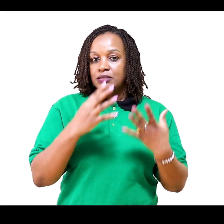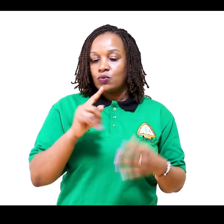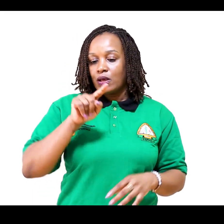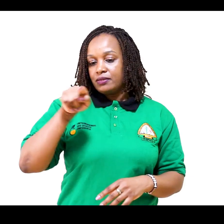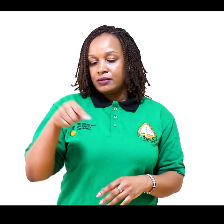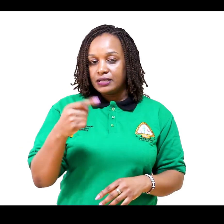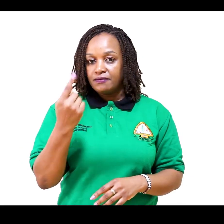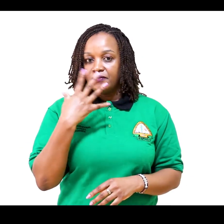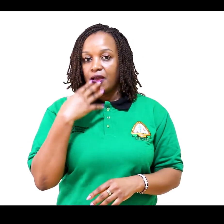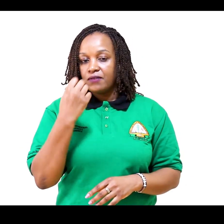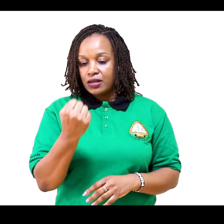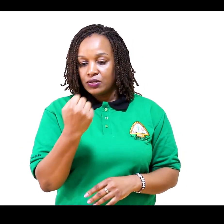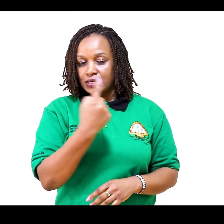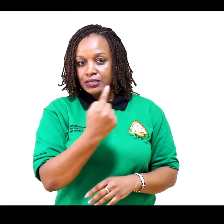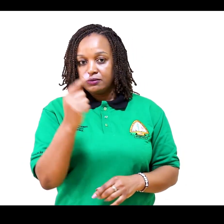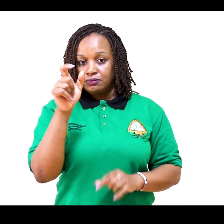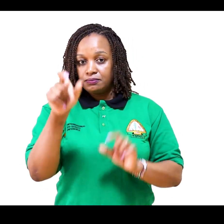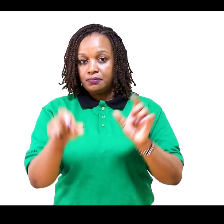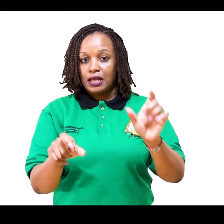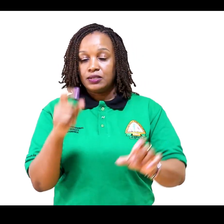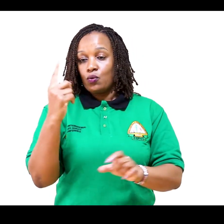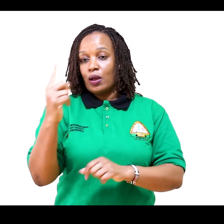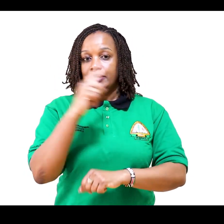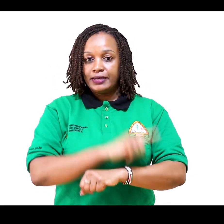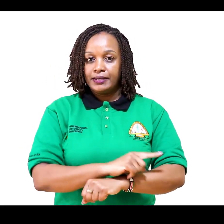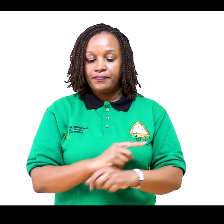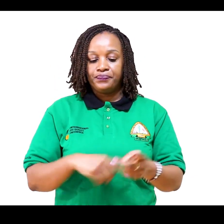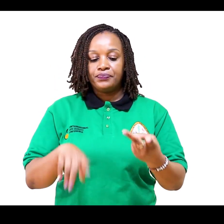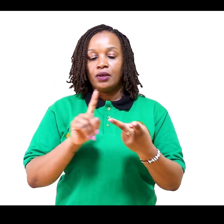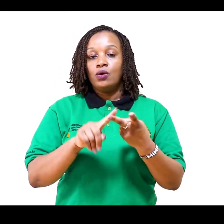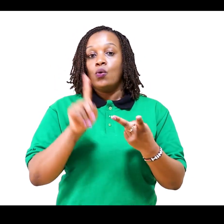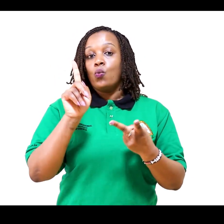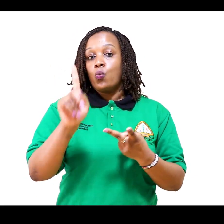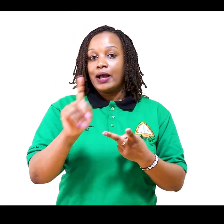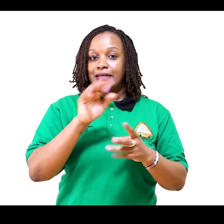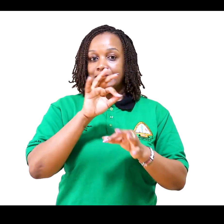1,500 kwa kila mtu kwa siku. Chai 1 na chakula cha mchana shilingi